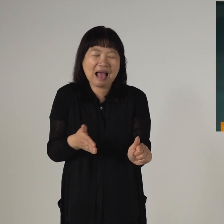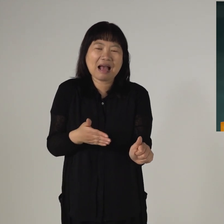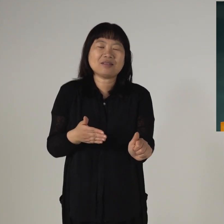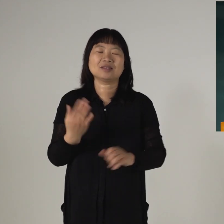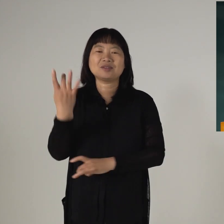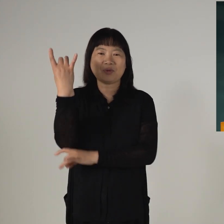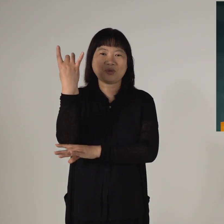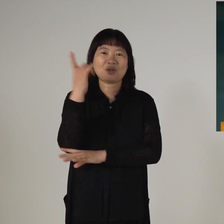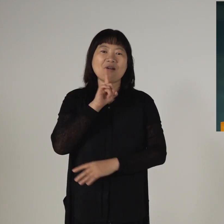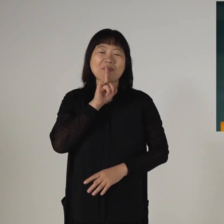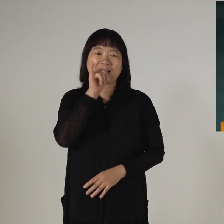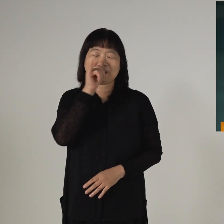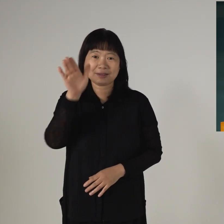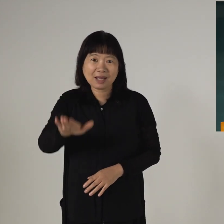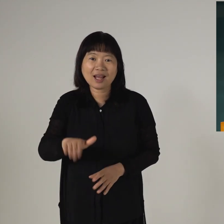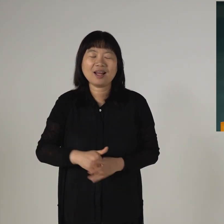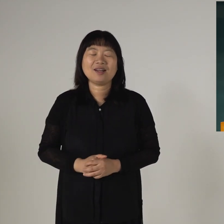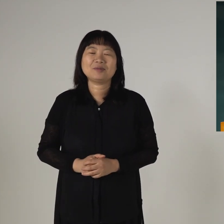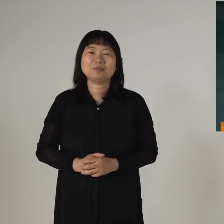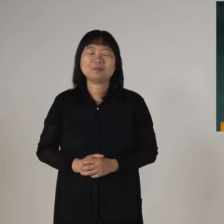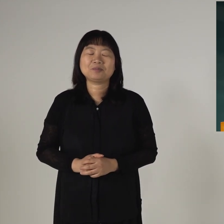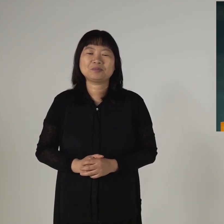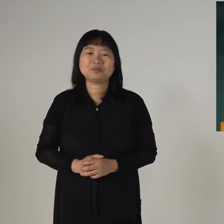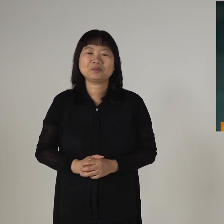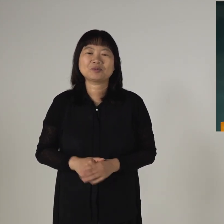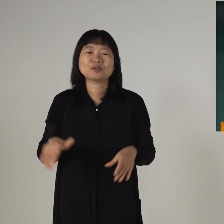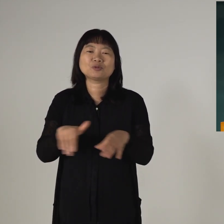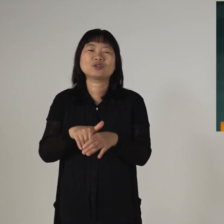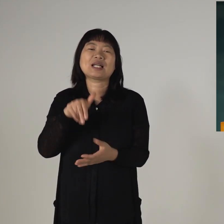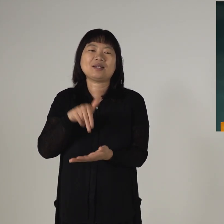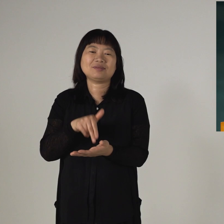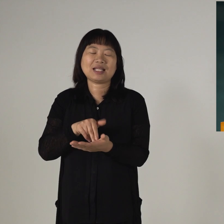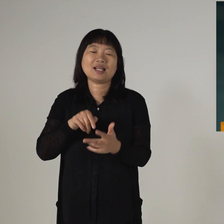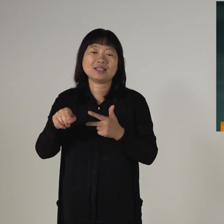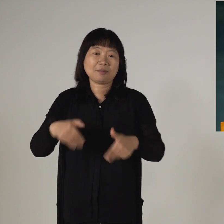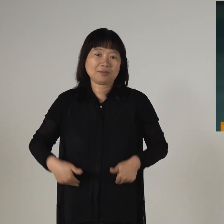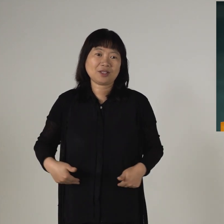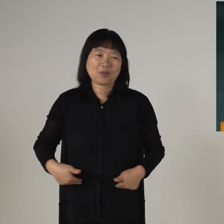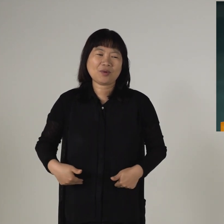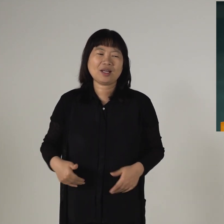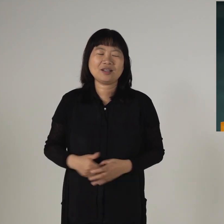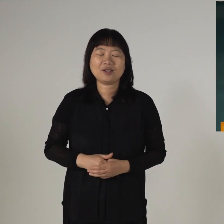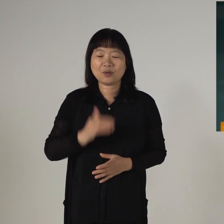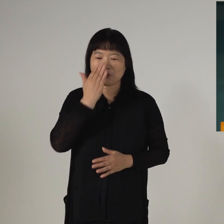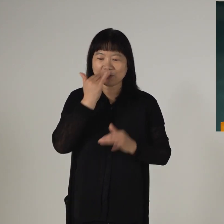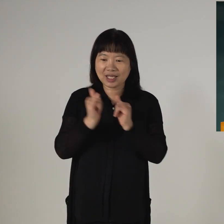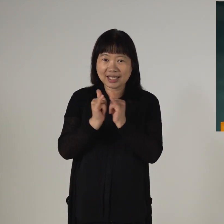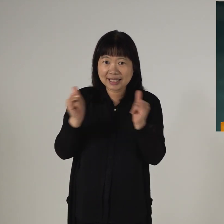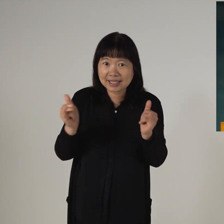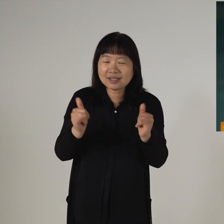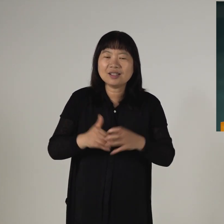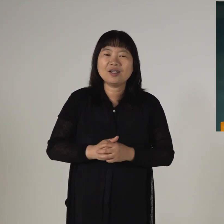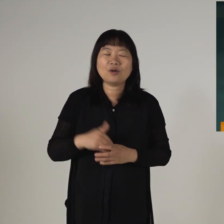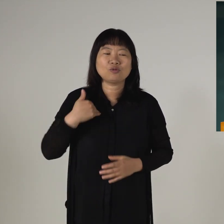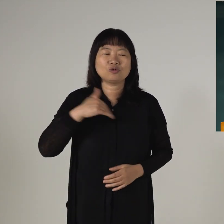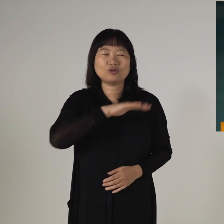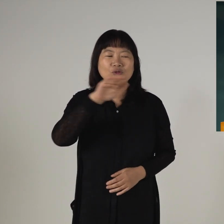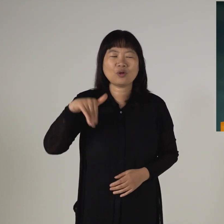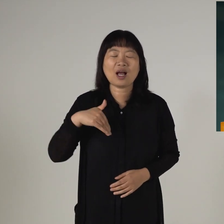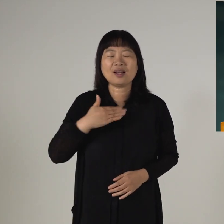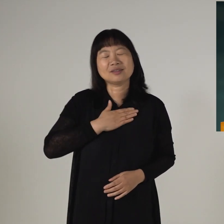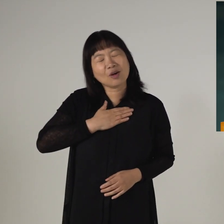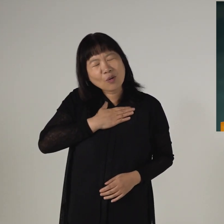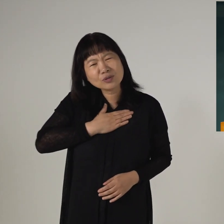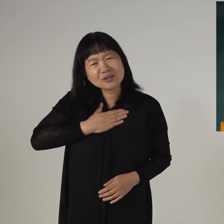근데 이것은 조금 문화적으로 우리가 이해를 할 필요가 있습니다. 유대인들은 우리와 이렇게